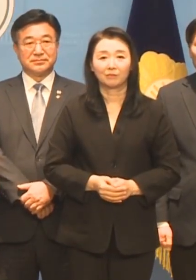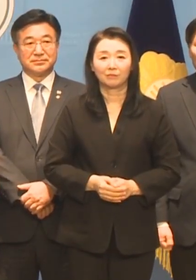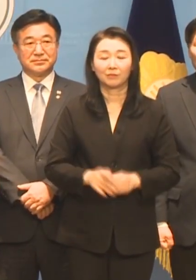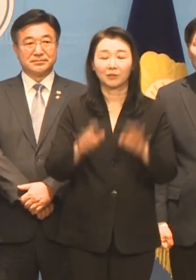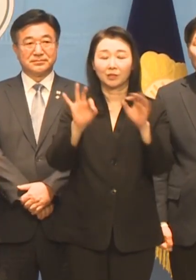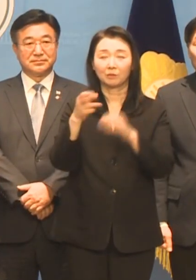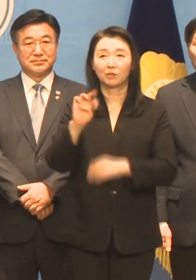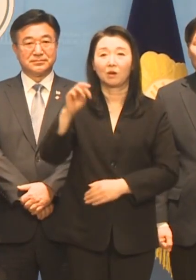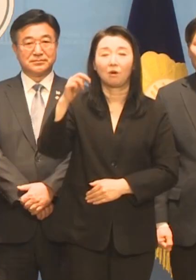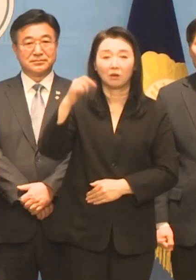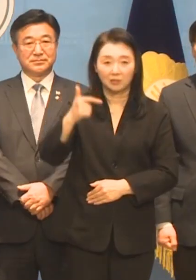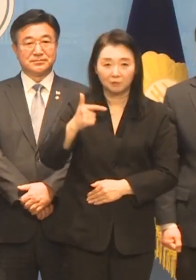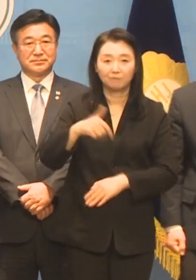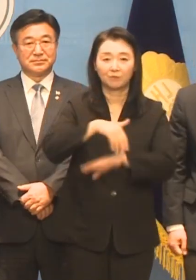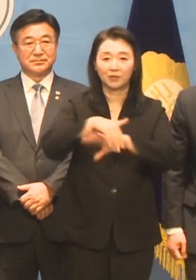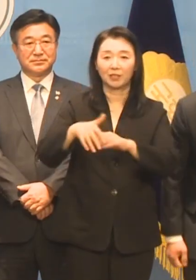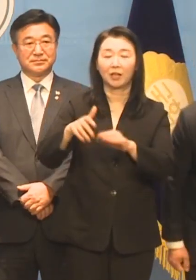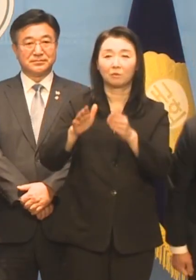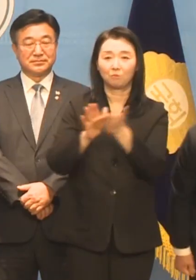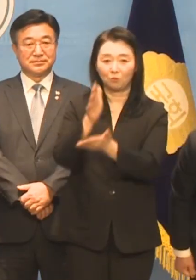김영진 정무전략본부장입니다.